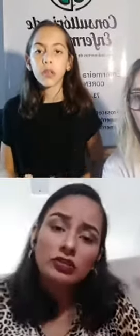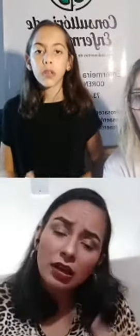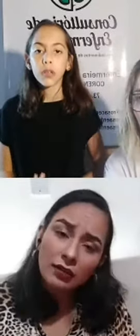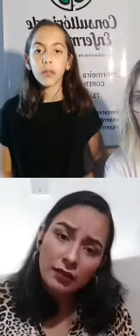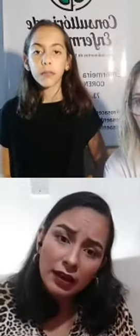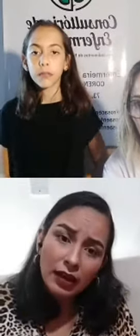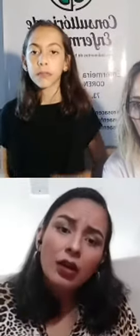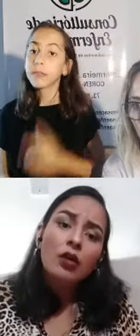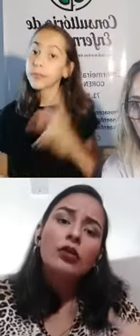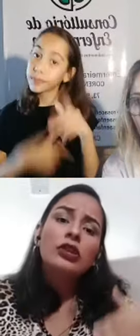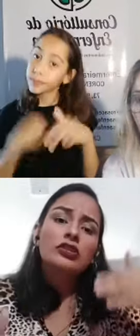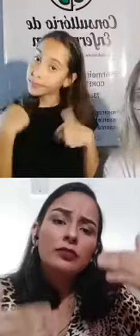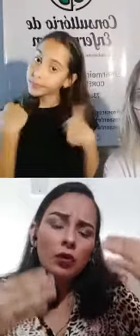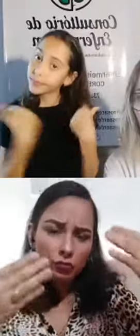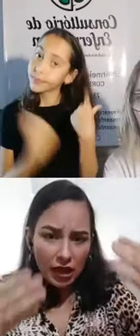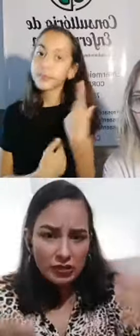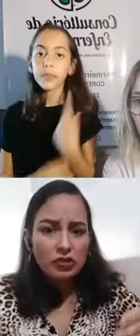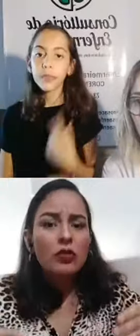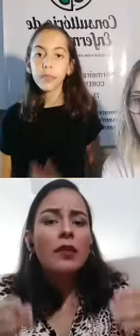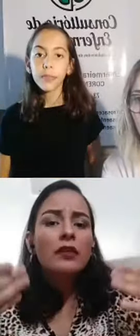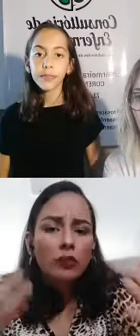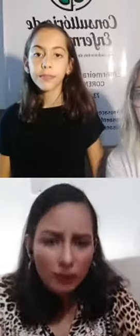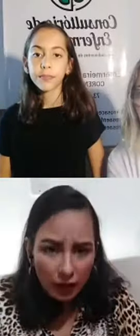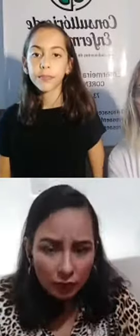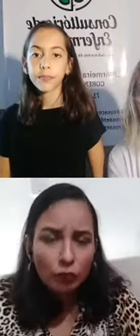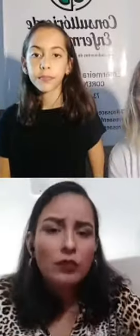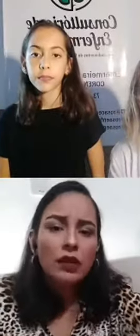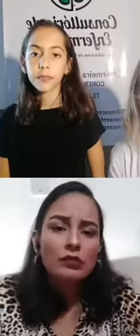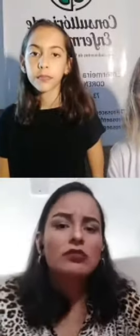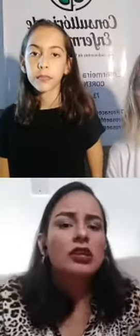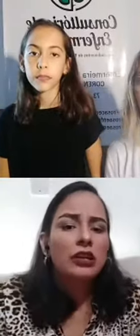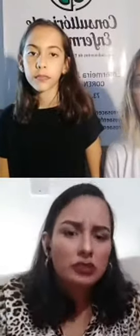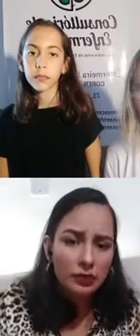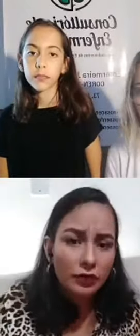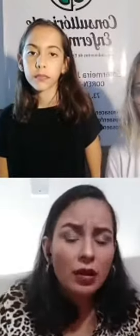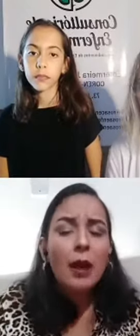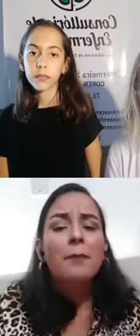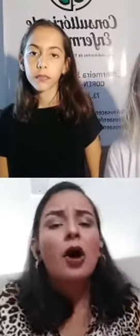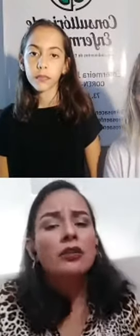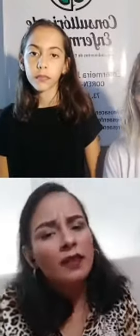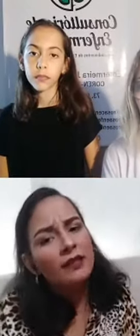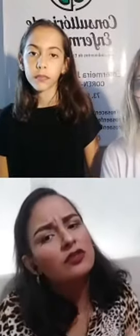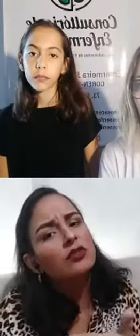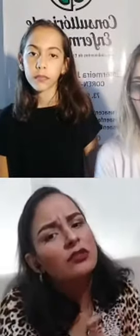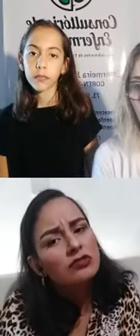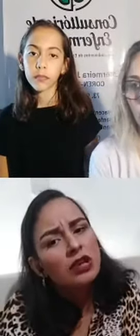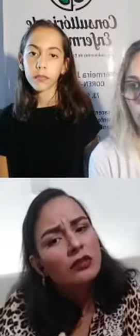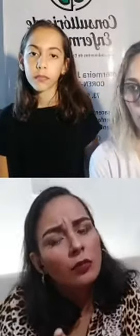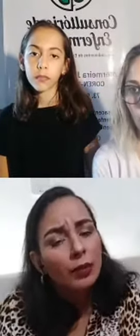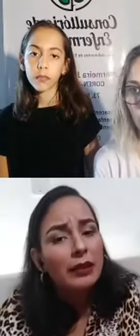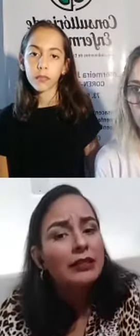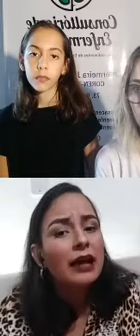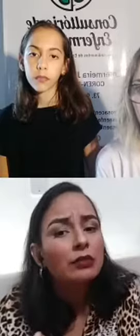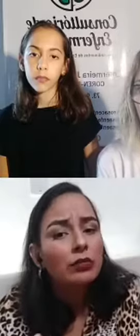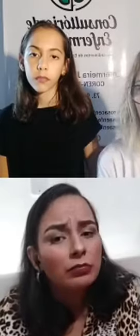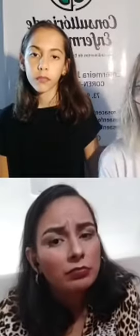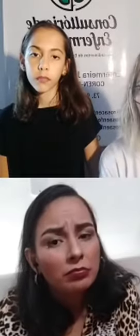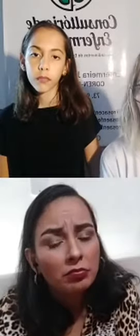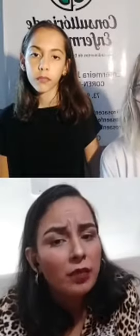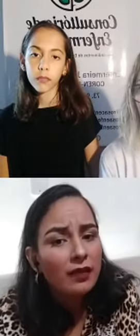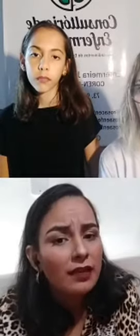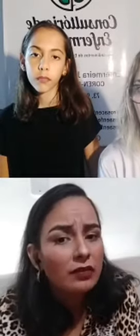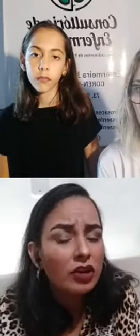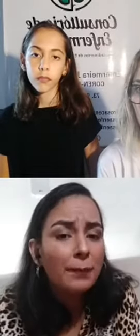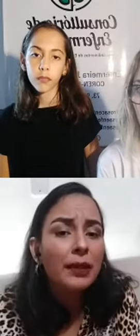a gente cancela, quando a gente voltar, a gente começa do zero, 200 dias letivos. Pode ser esses 200 dias complementado com